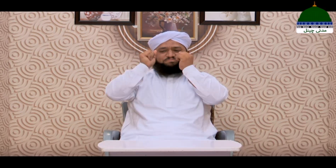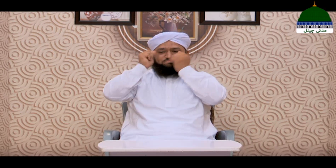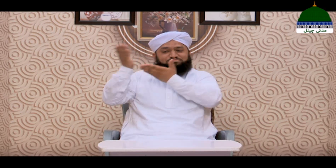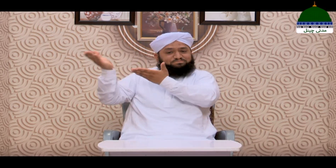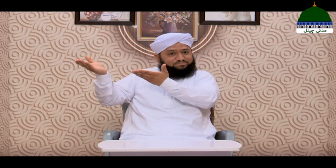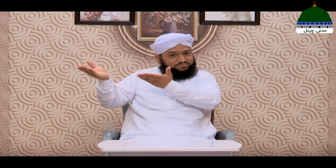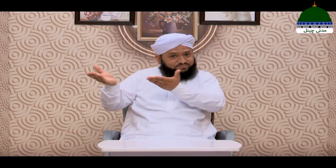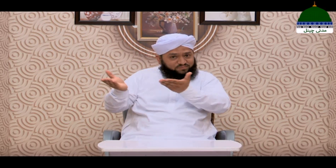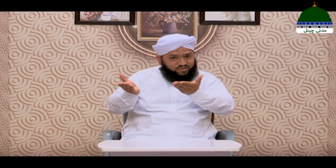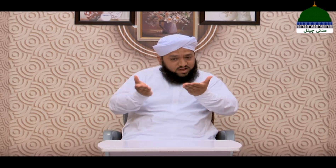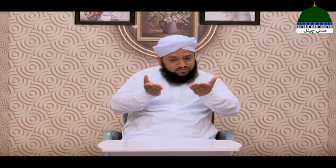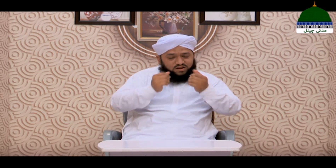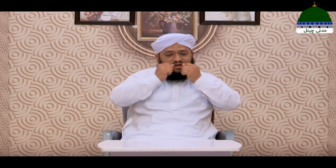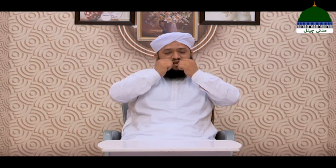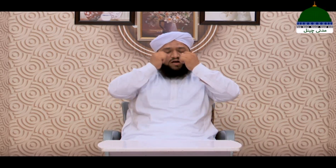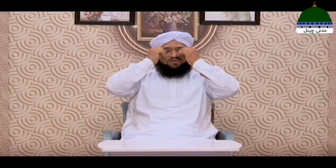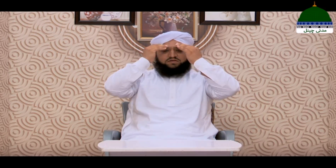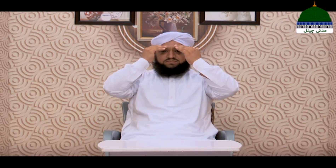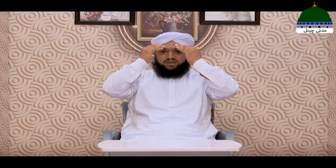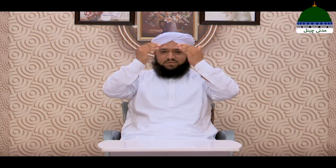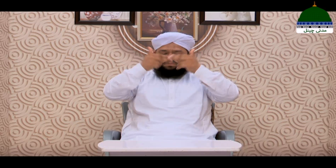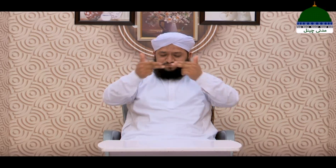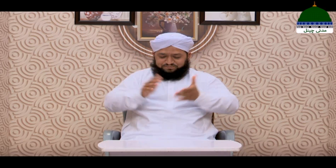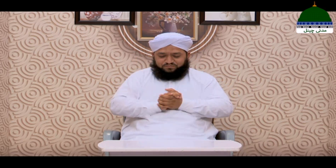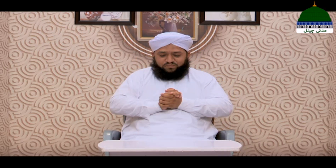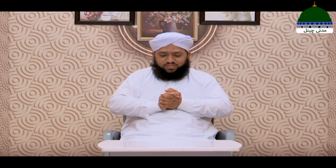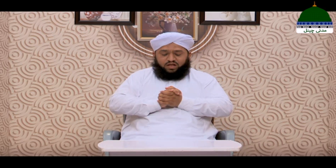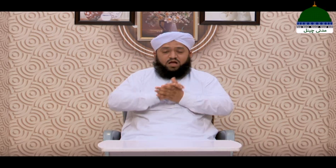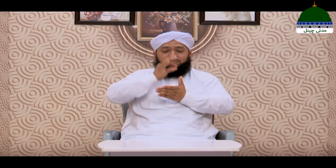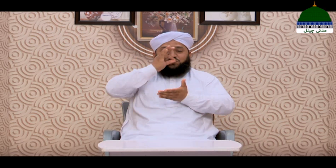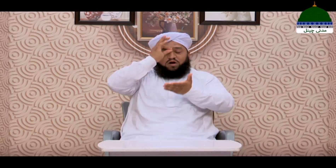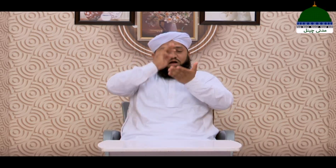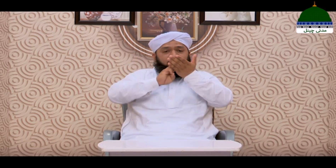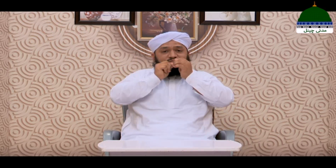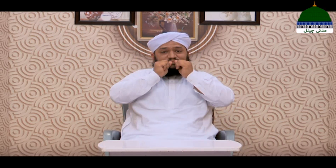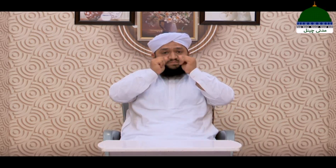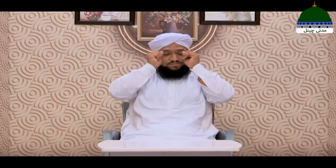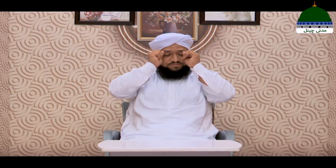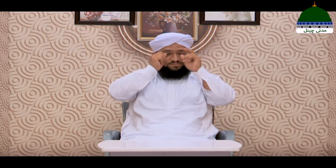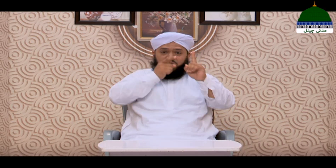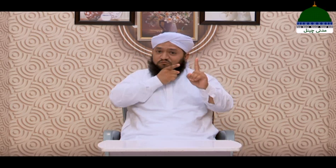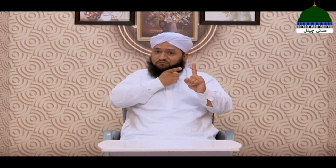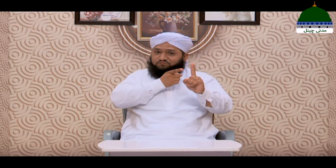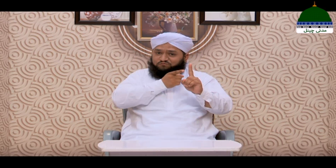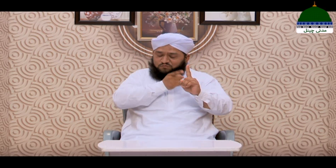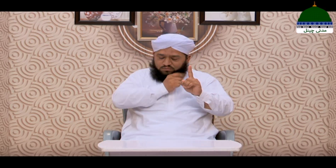اللہ علیہ وآلہ وسلم۔ اللہ پاک کے آخری نبی صلی اللہ علیہ وآلہ وسلم کی والدہ